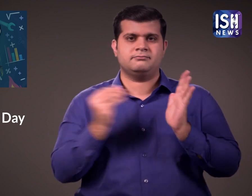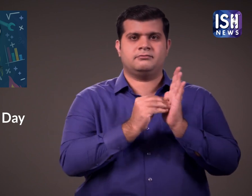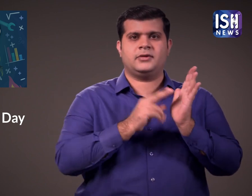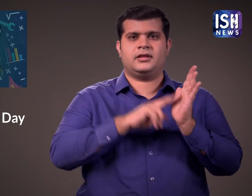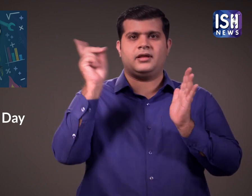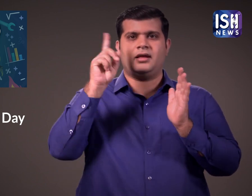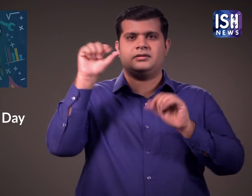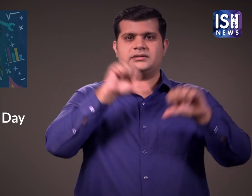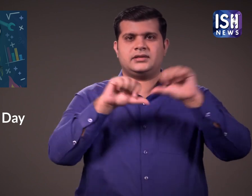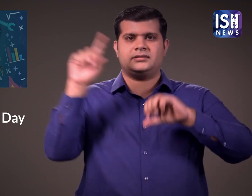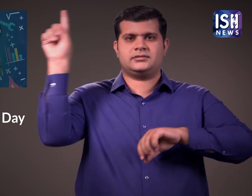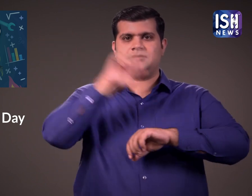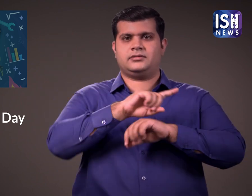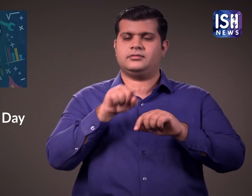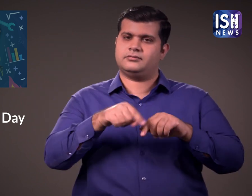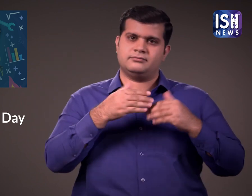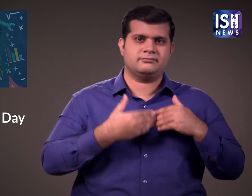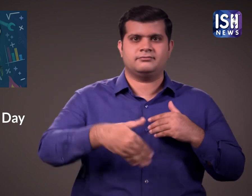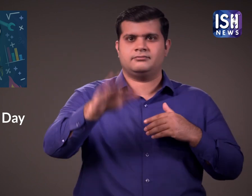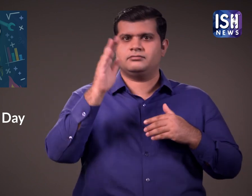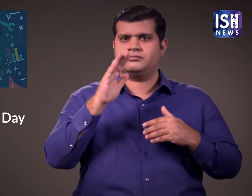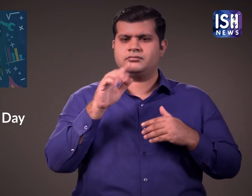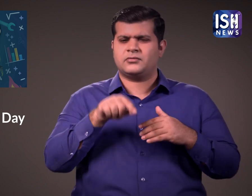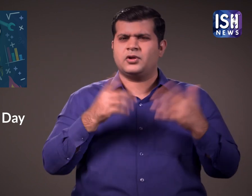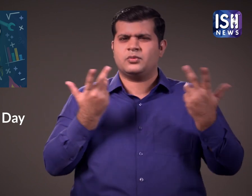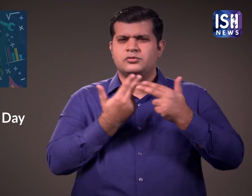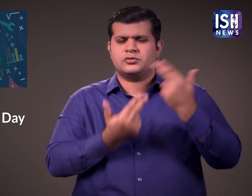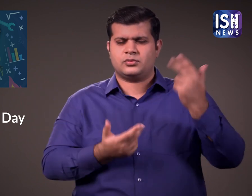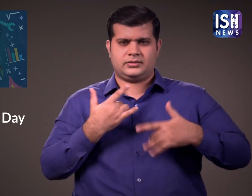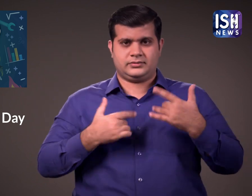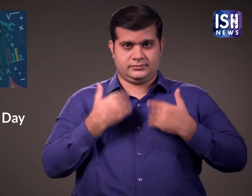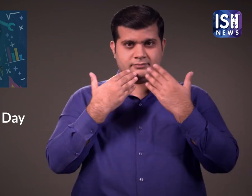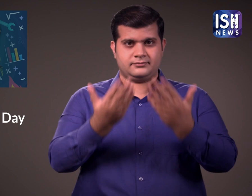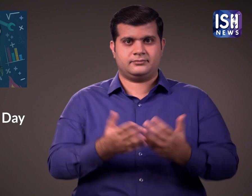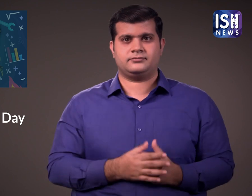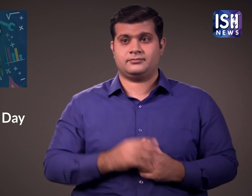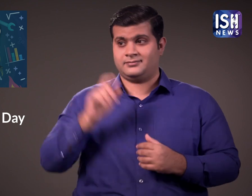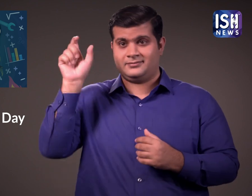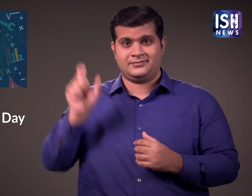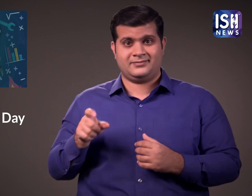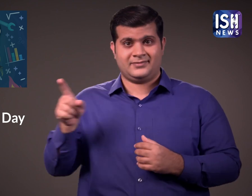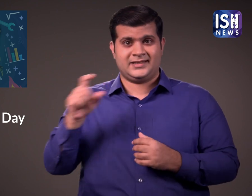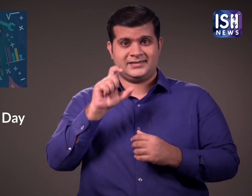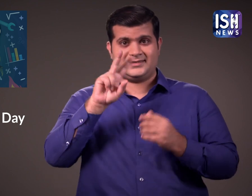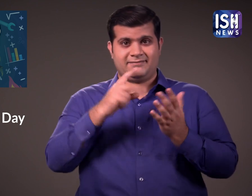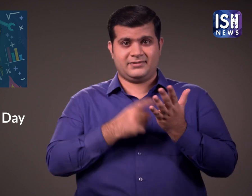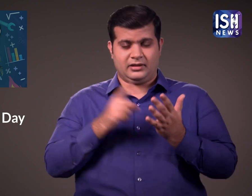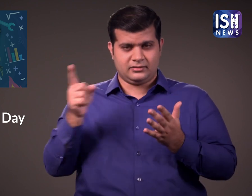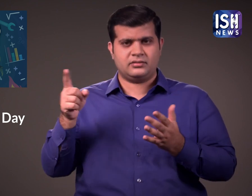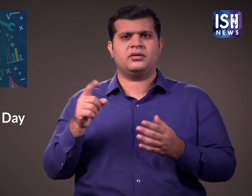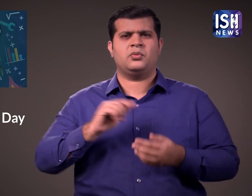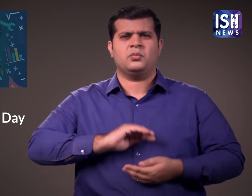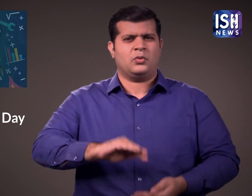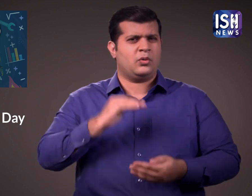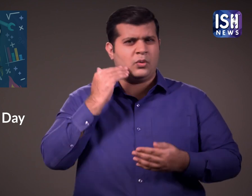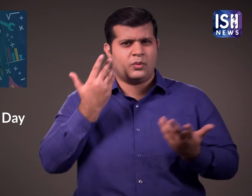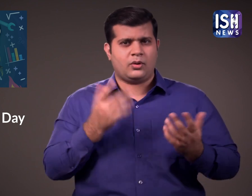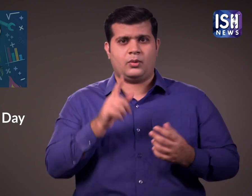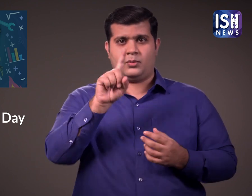यही कारण है कि राष्ट्रिय विज्ञान दिवस मनाया जाता है मैं आपको इसके बारे में बताता हूँ सीवी रमन का जनम 1888